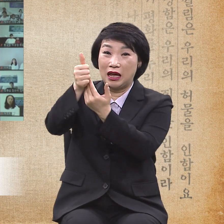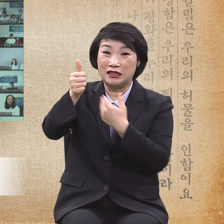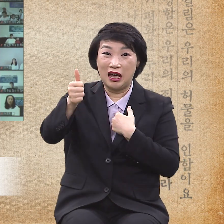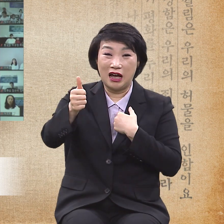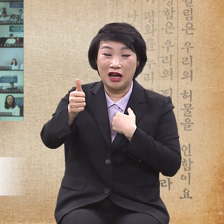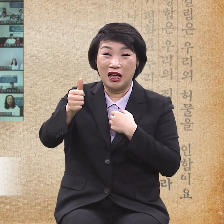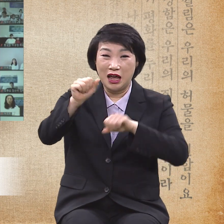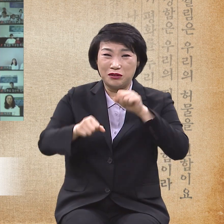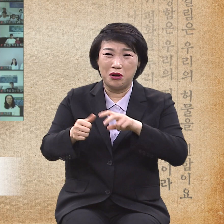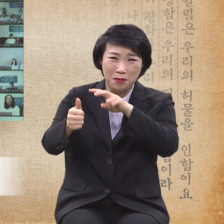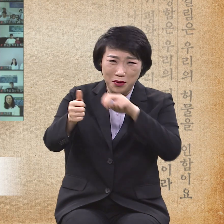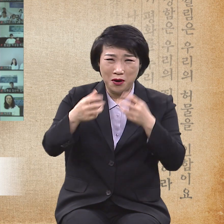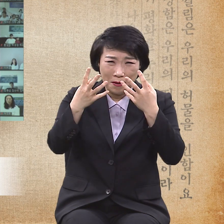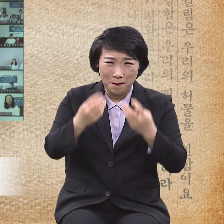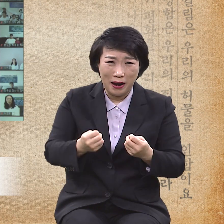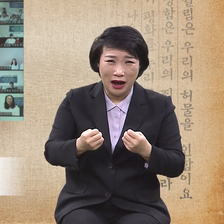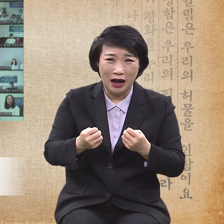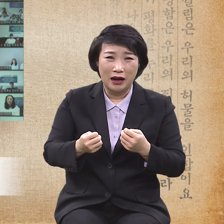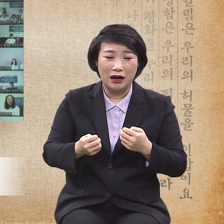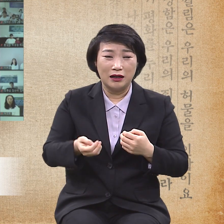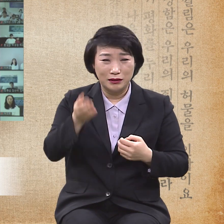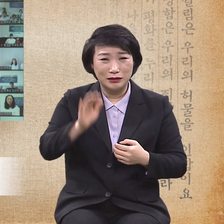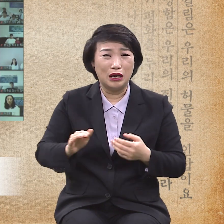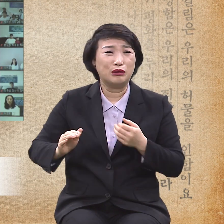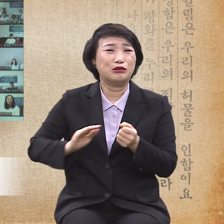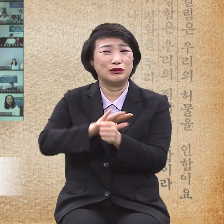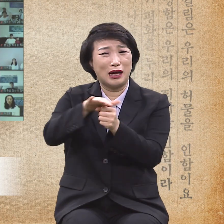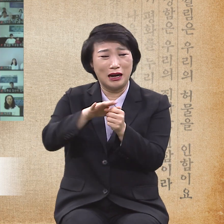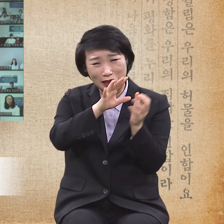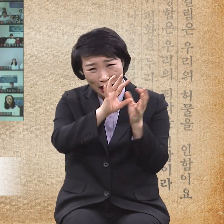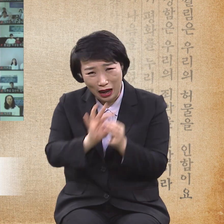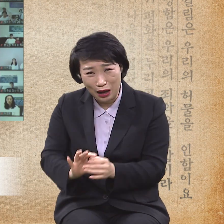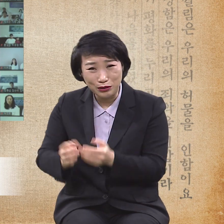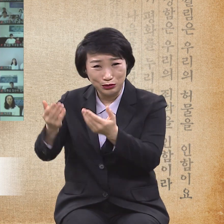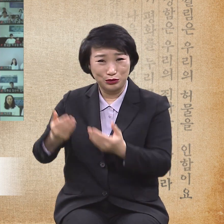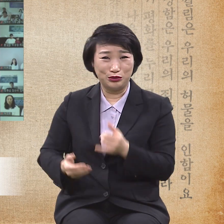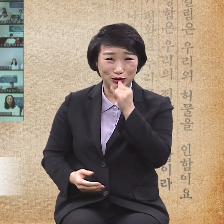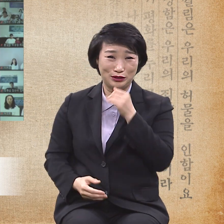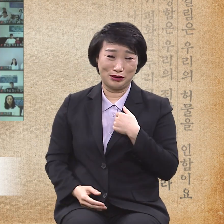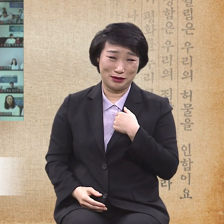미운 짓을 했어. 그런데도 사랑하시잖아.